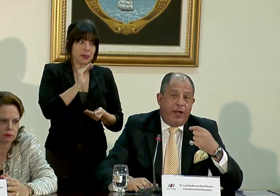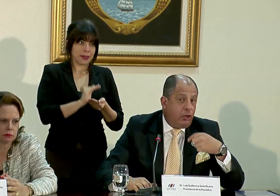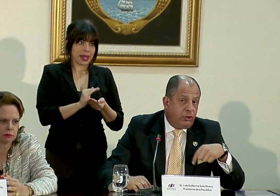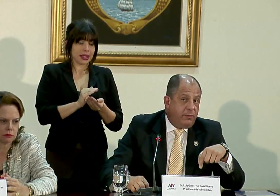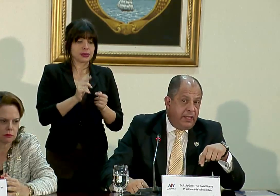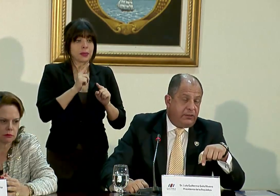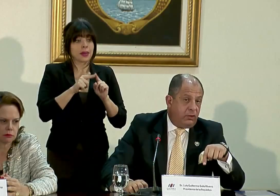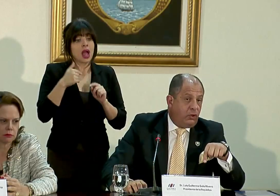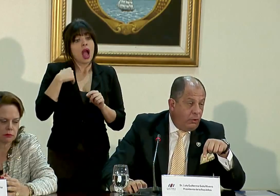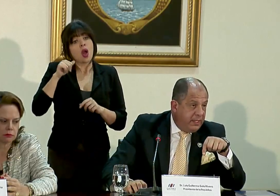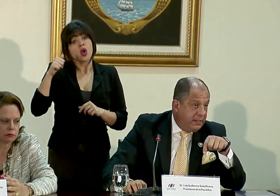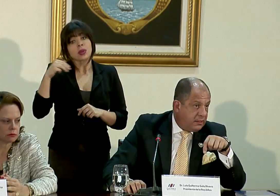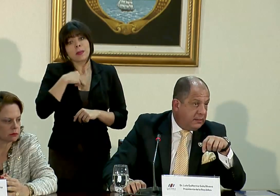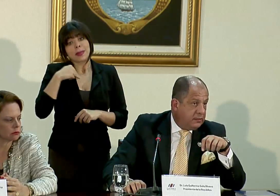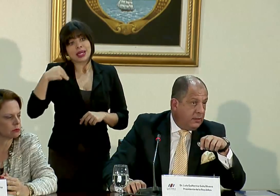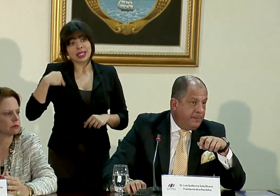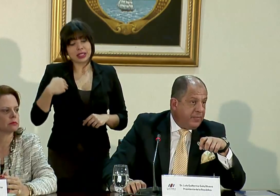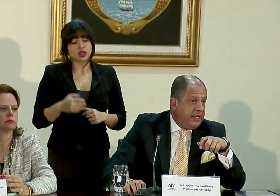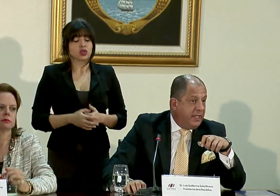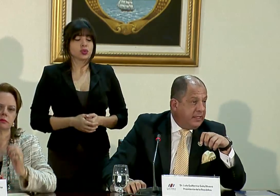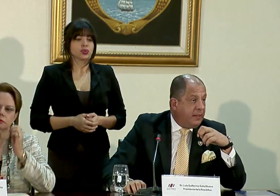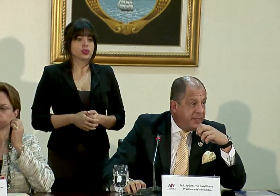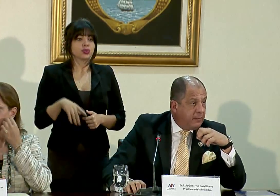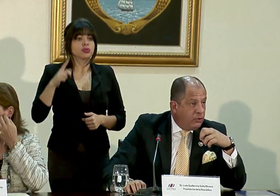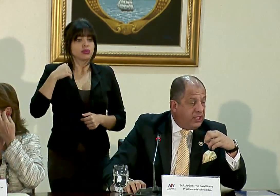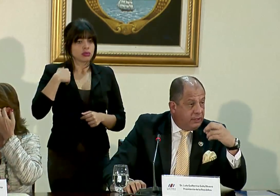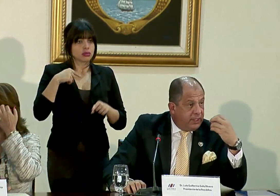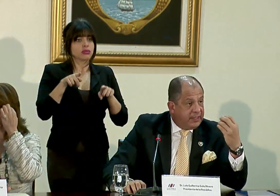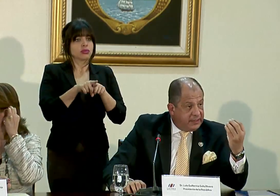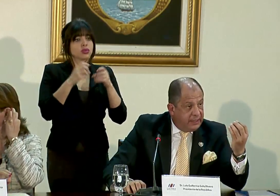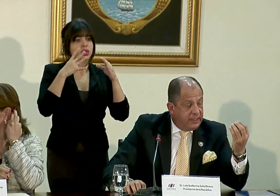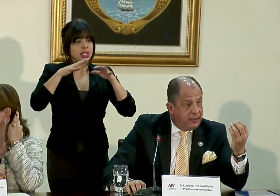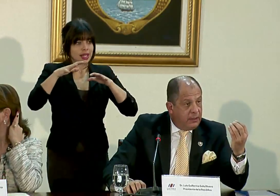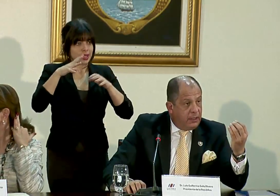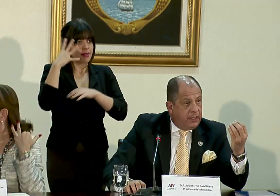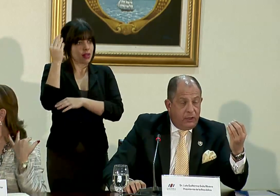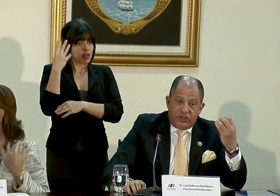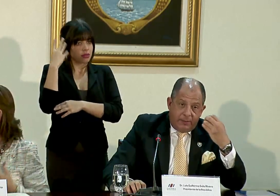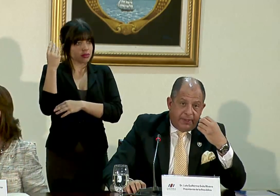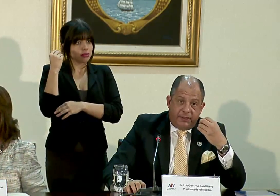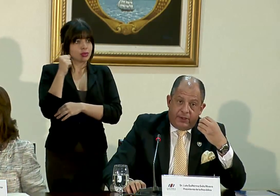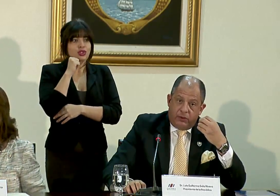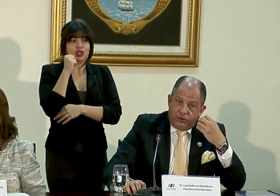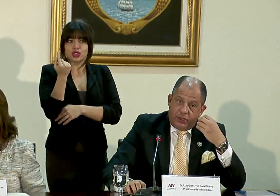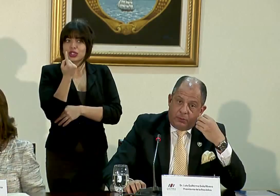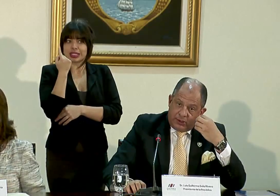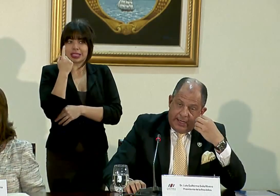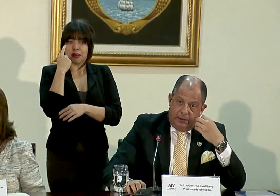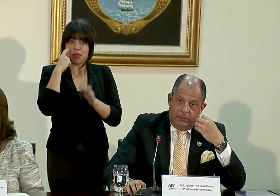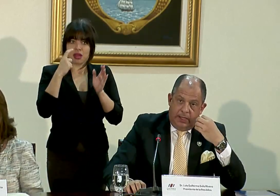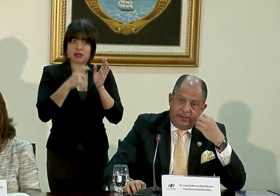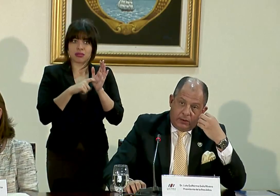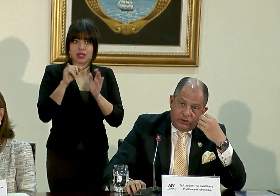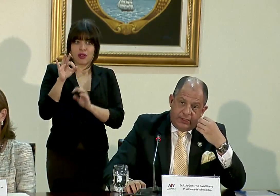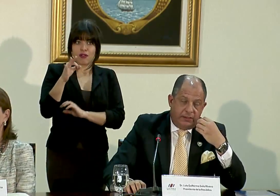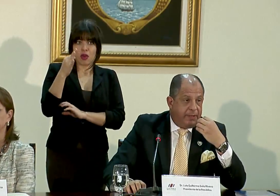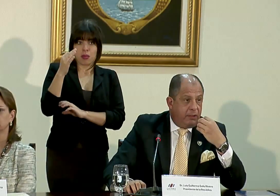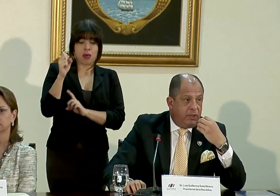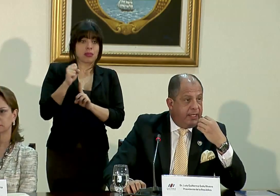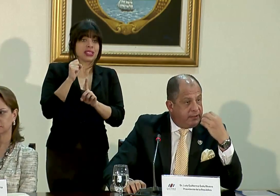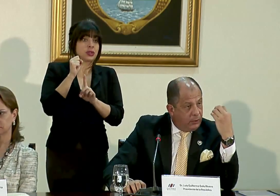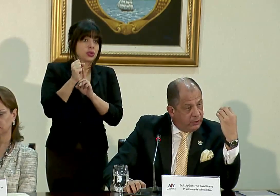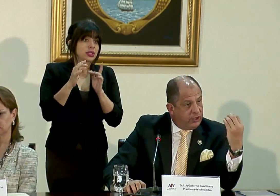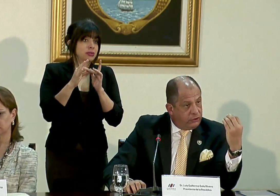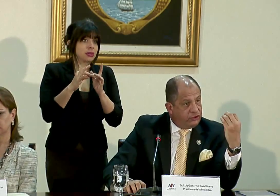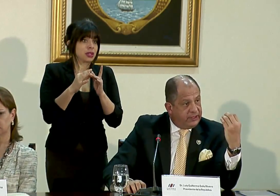Pero hay otros ministros o ministras que tienen también mucha actividad externa que no siempre se reconoce como tal en circunstancias